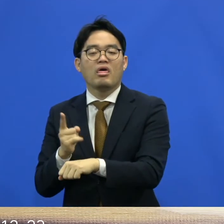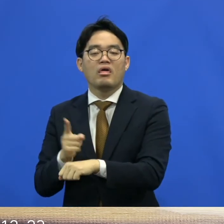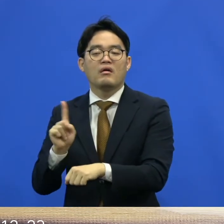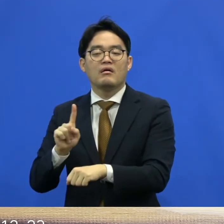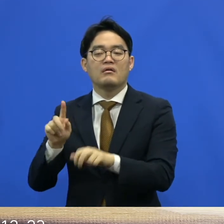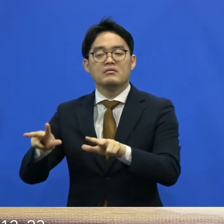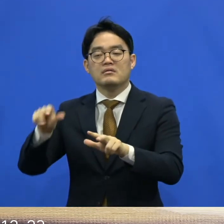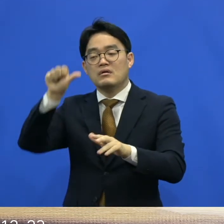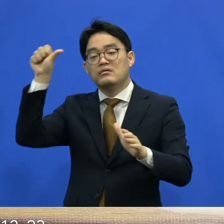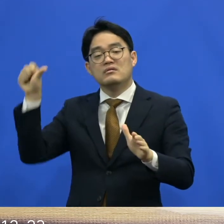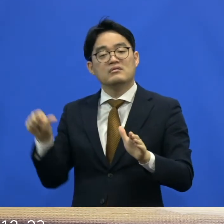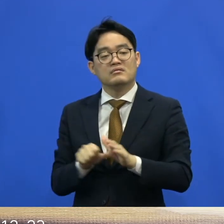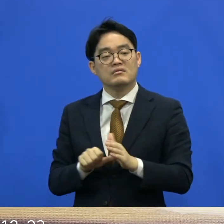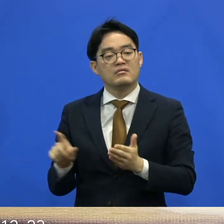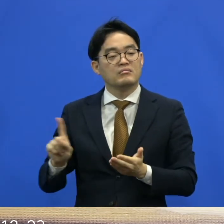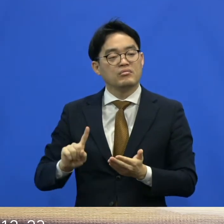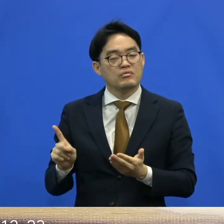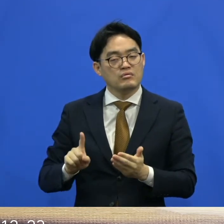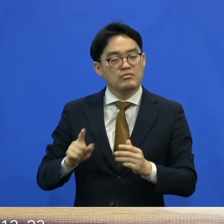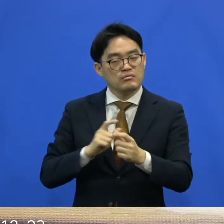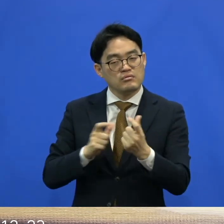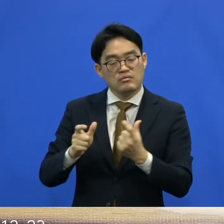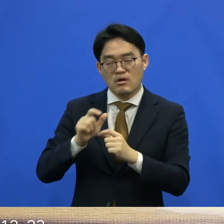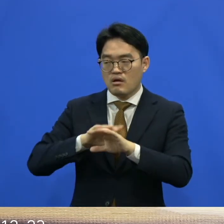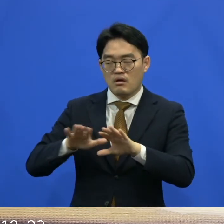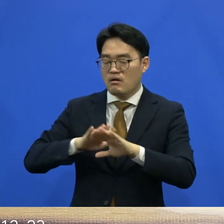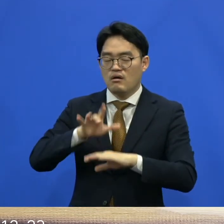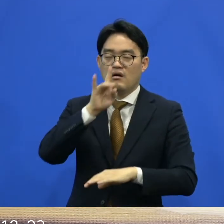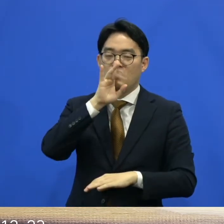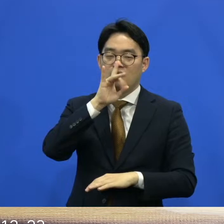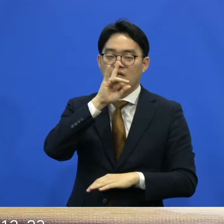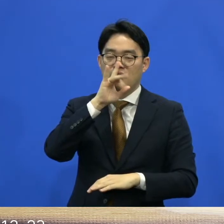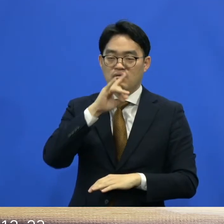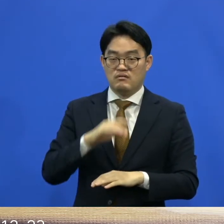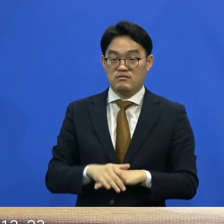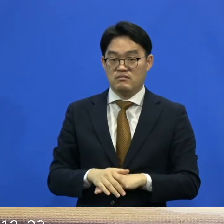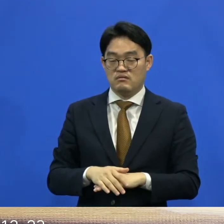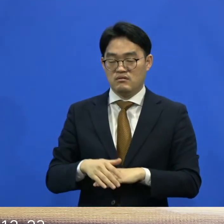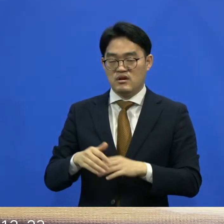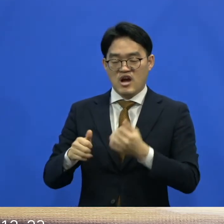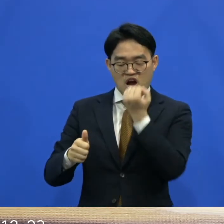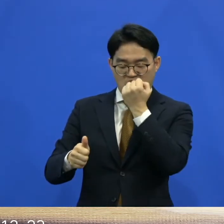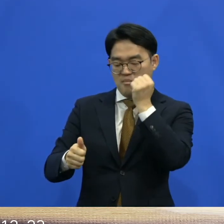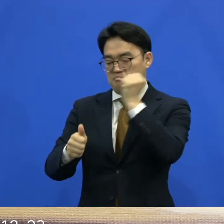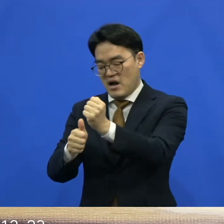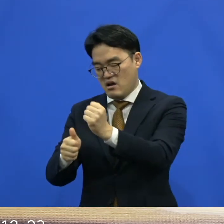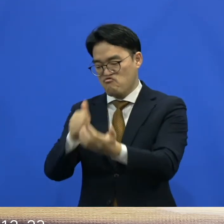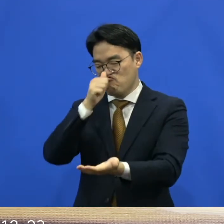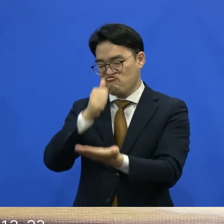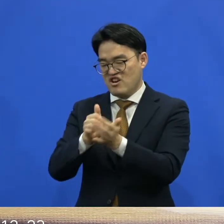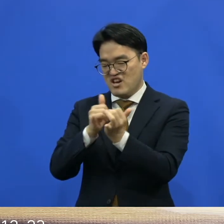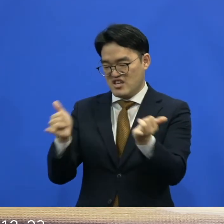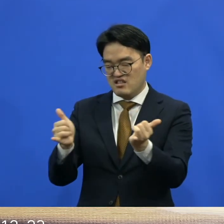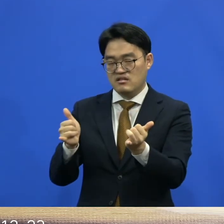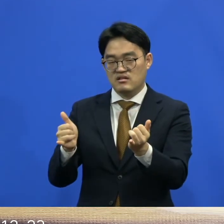풀릴 분위기가 아닙니다. 그러니까 이미 그의 인생은 완전히 깨어진 것입니다.